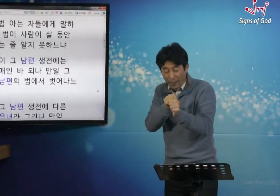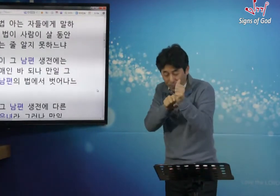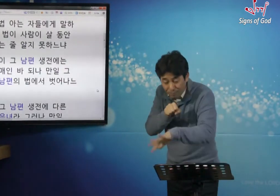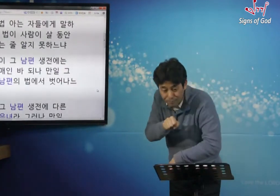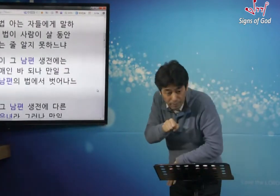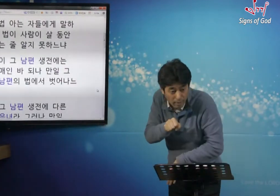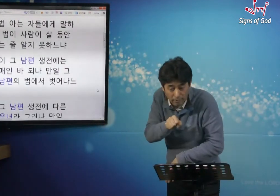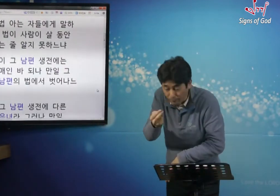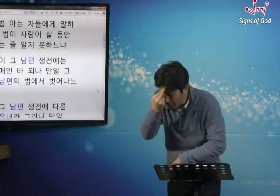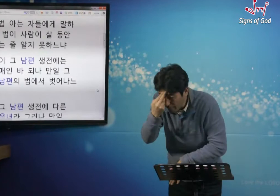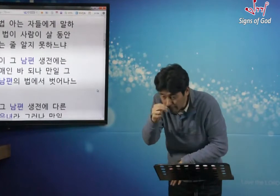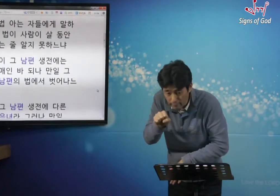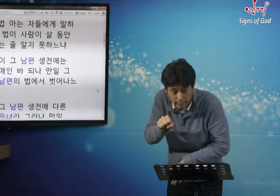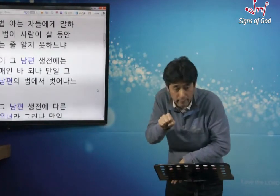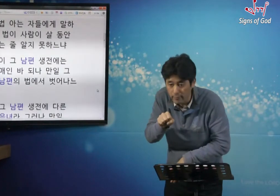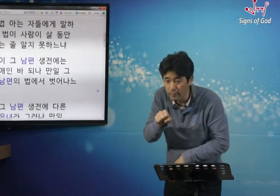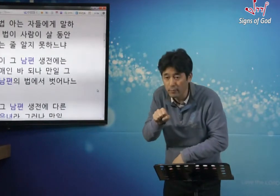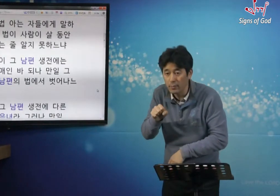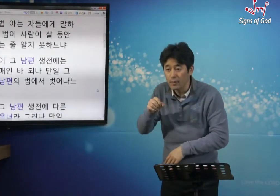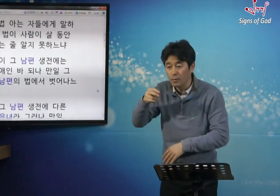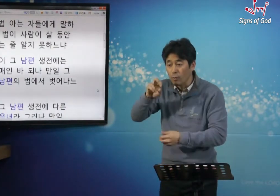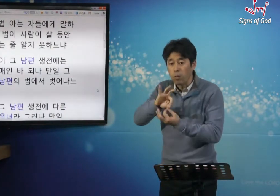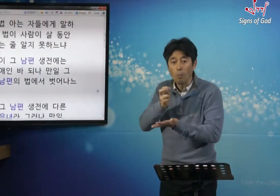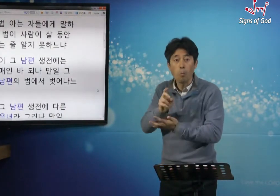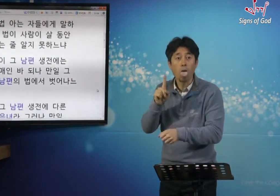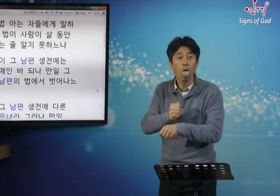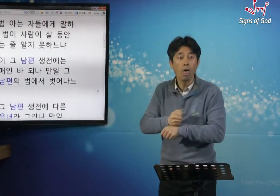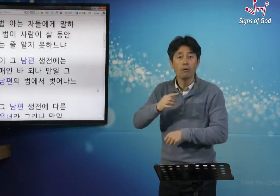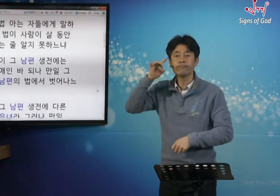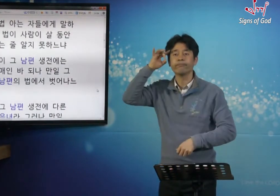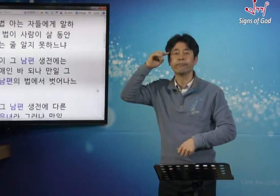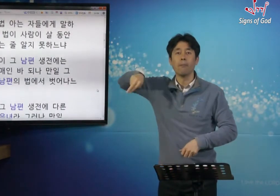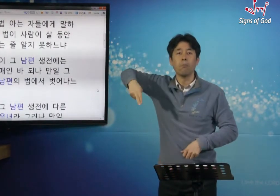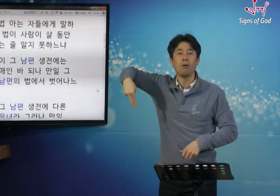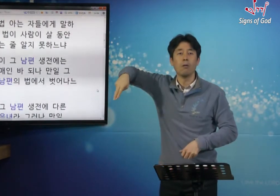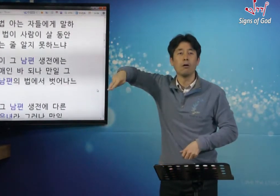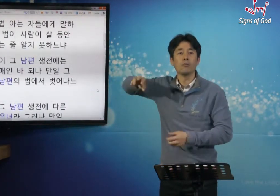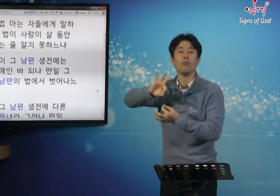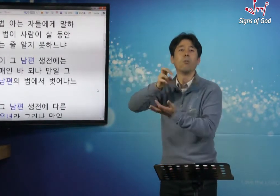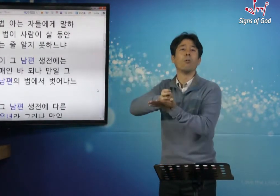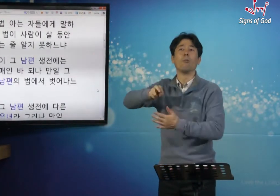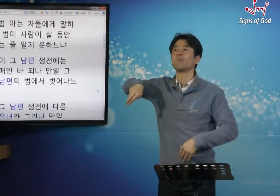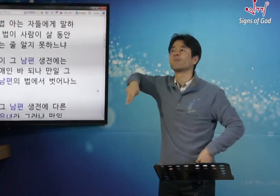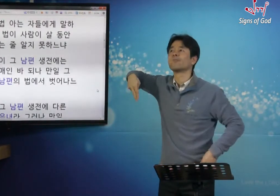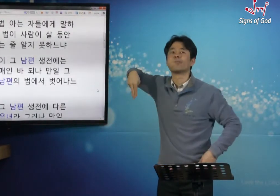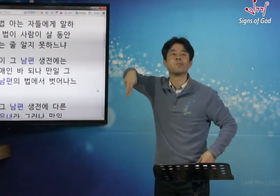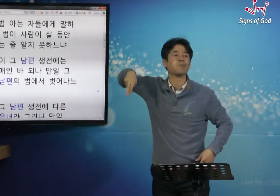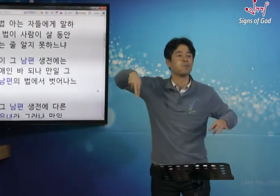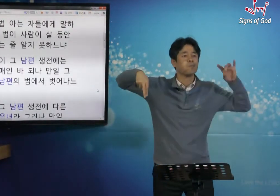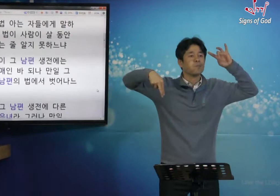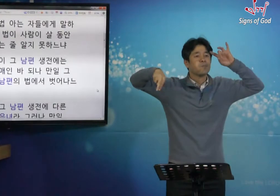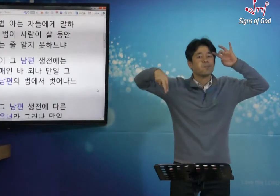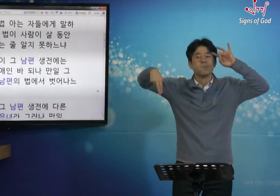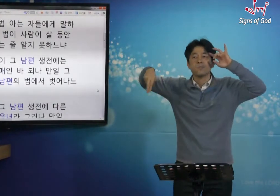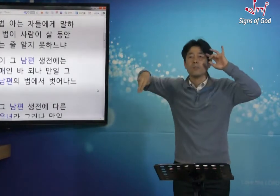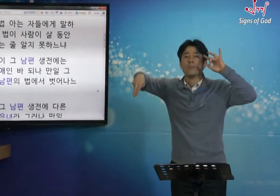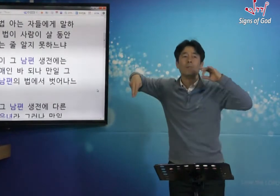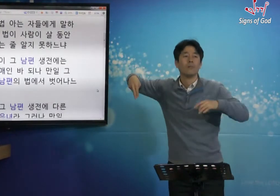그 율법이 갈 곳을 잃어버렸고 율법은 이제 어디에 머무를